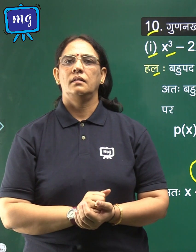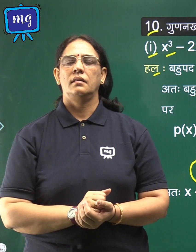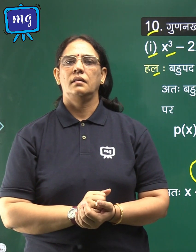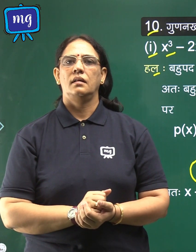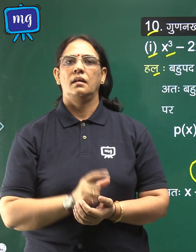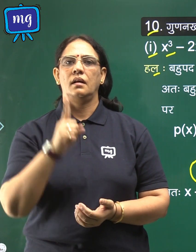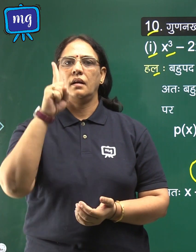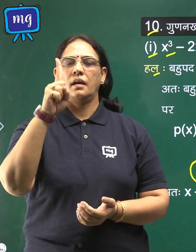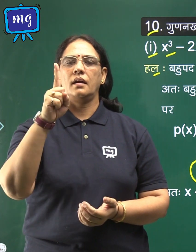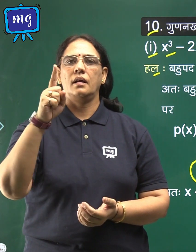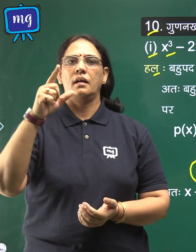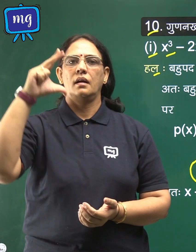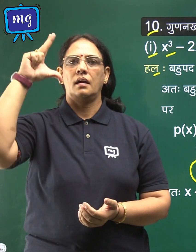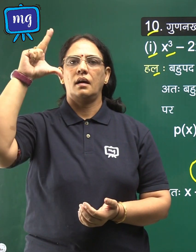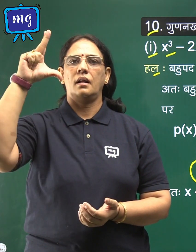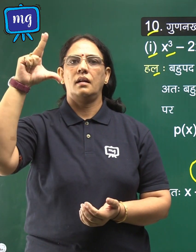एक गुणनखंड है।